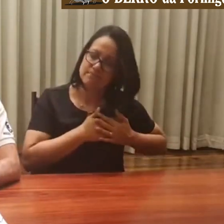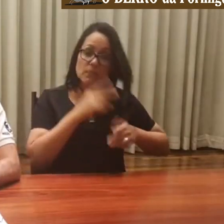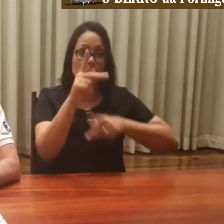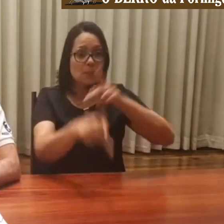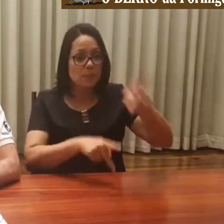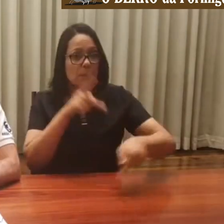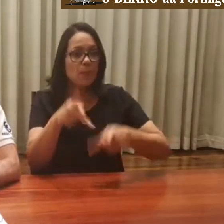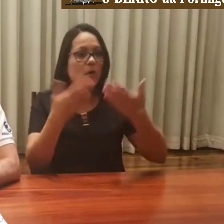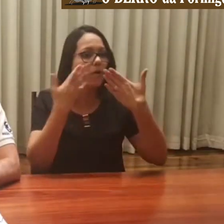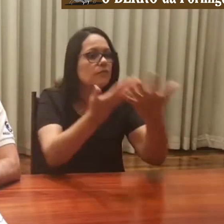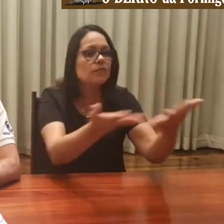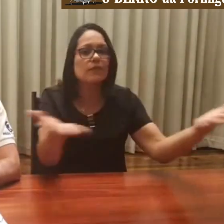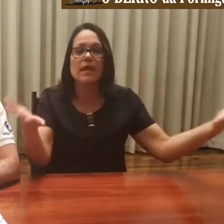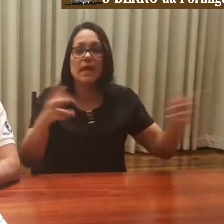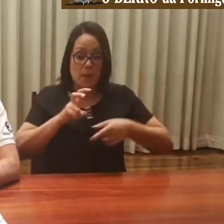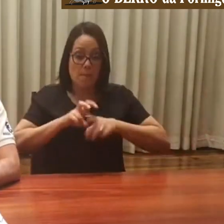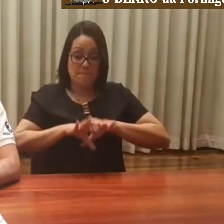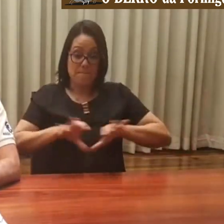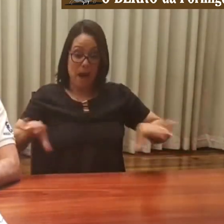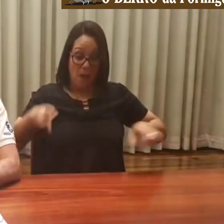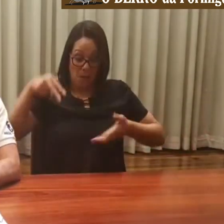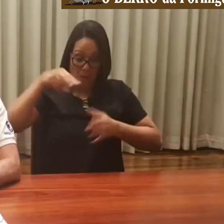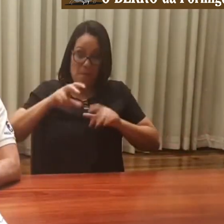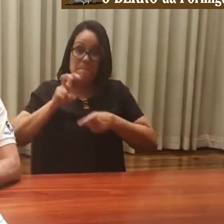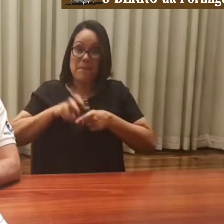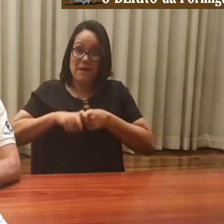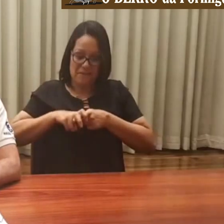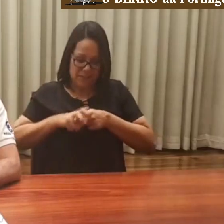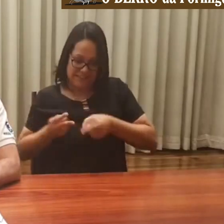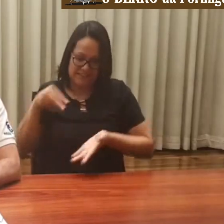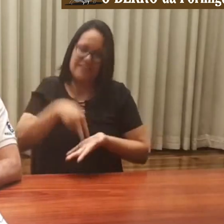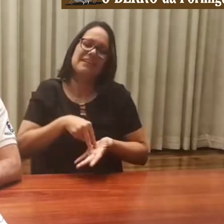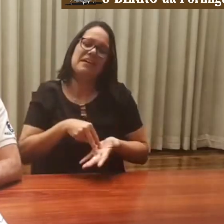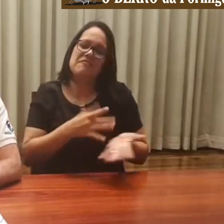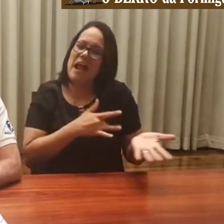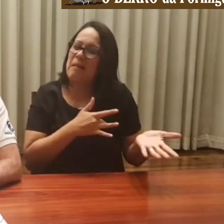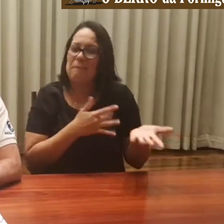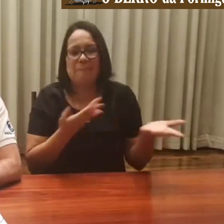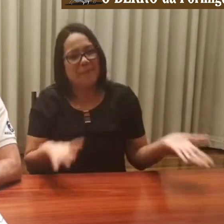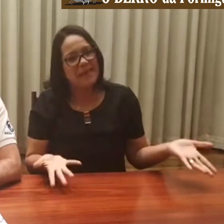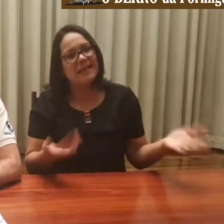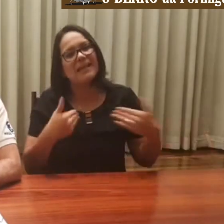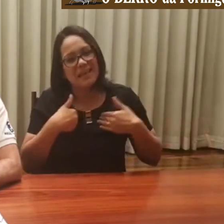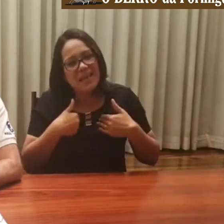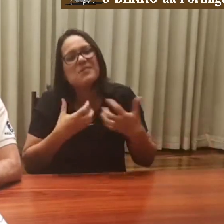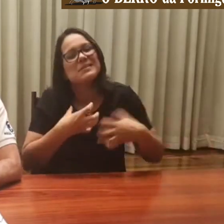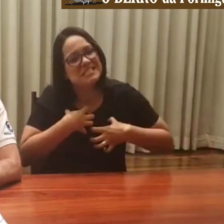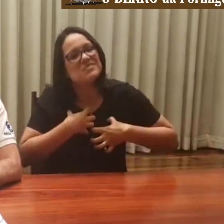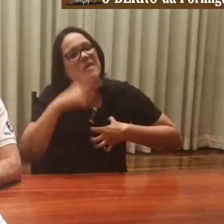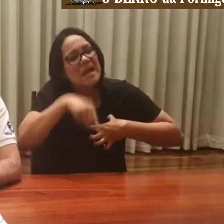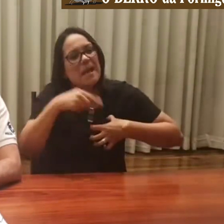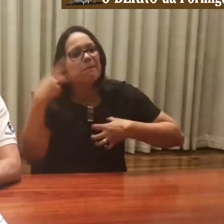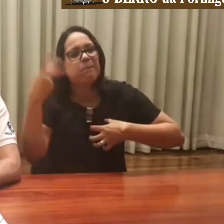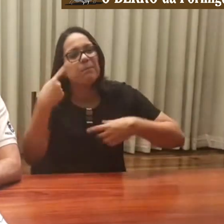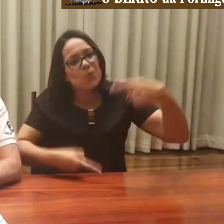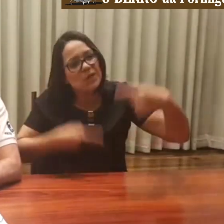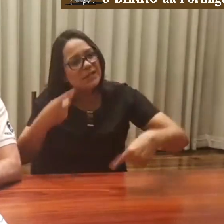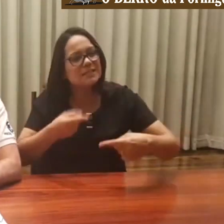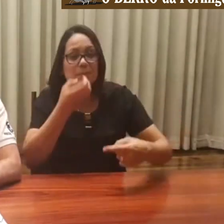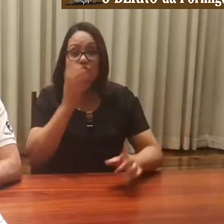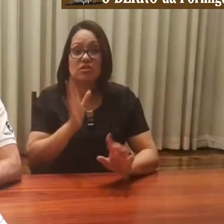praça pública, eu em cima do banco da praça. Vale a pena. Isso, me desculpa aqui, né? Eu acho que é fazer política. 6 meses aqui